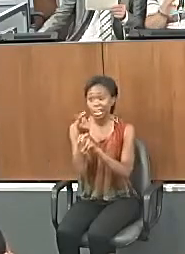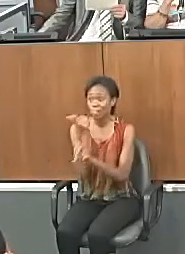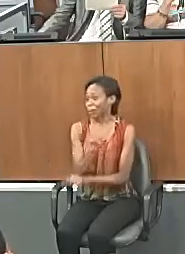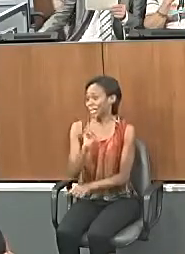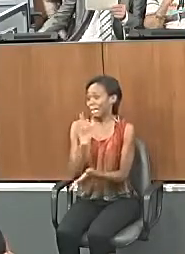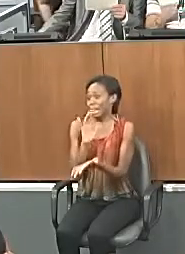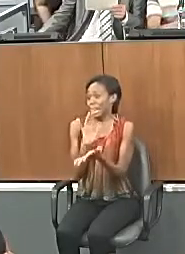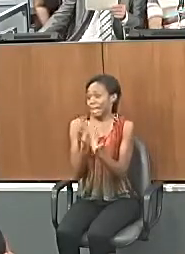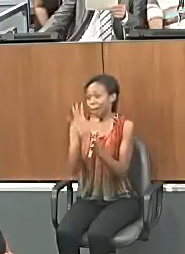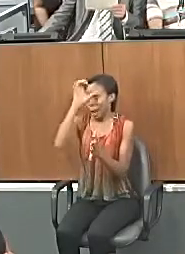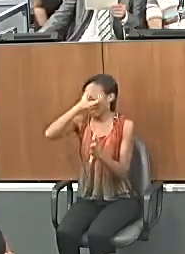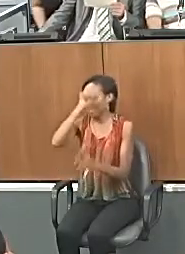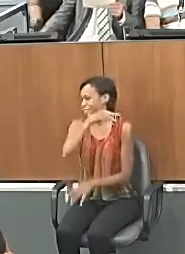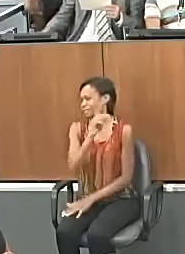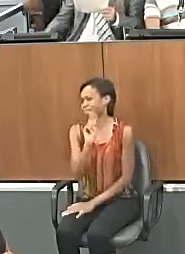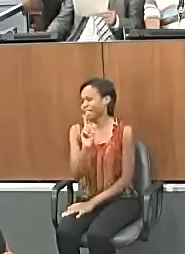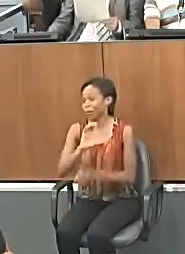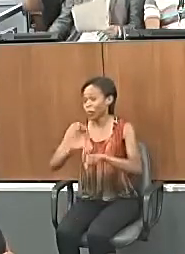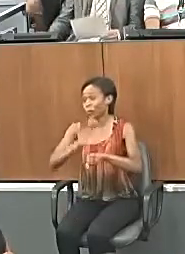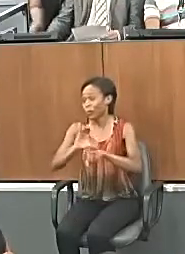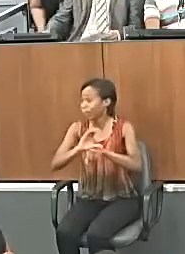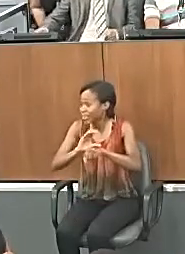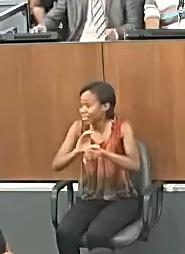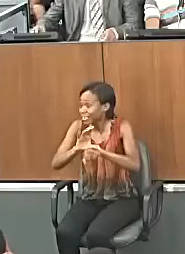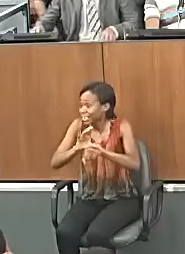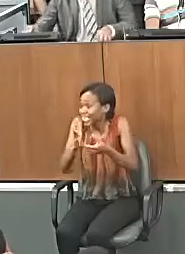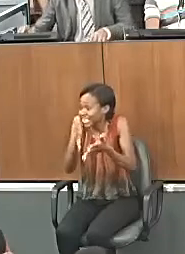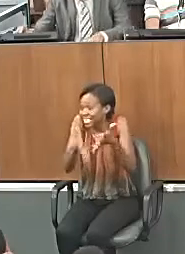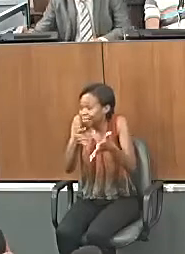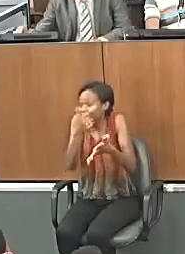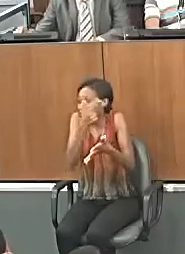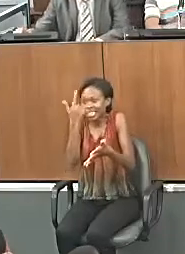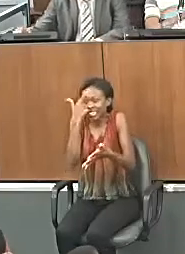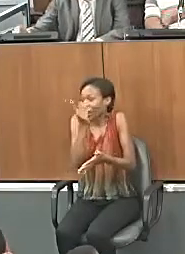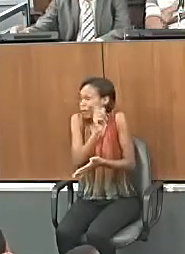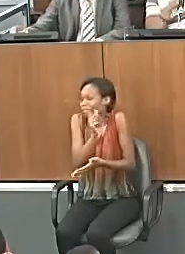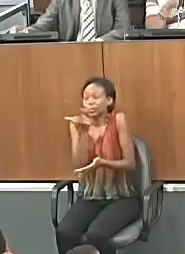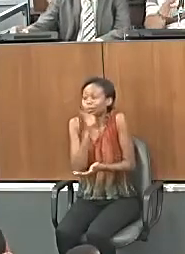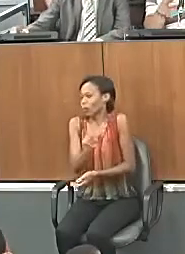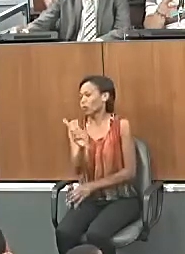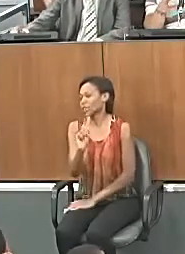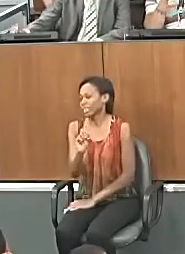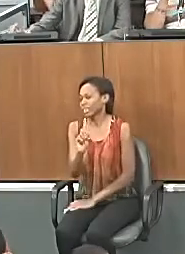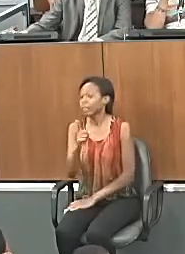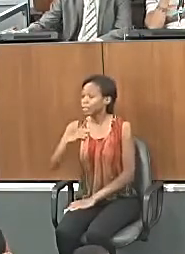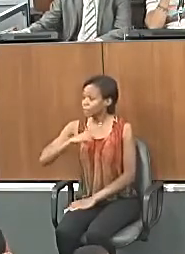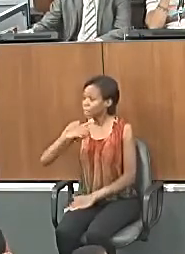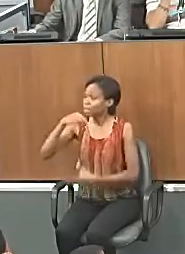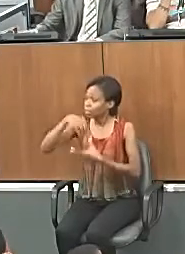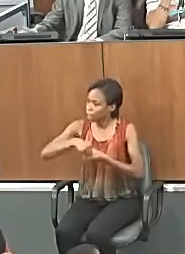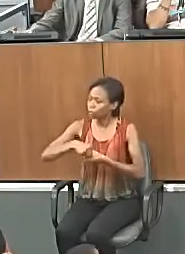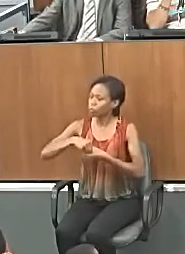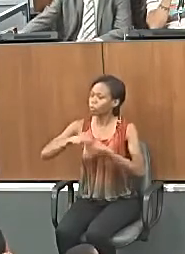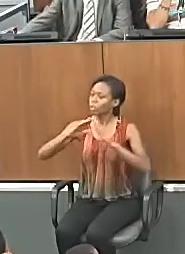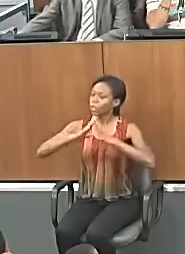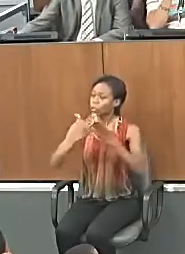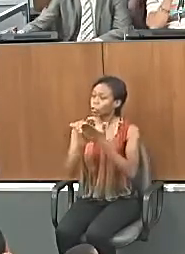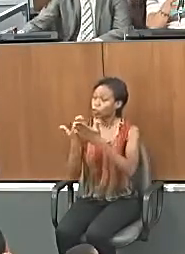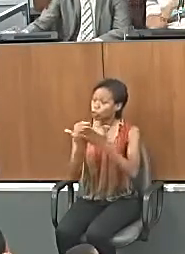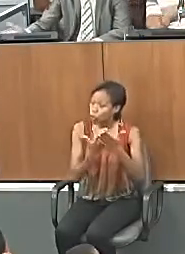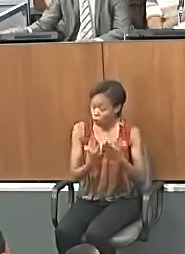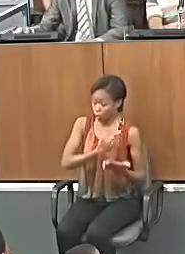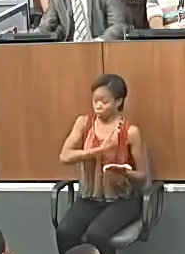doutor luís que a disciplina é obrigado a incluir no currículo da rede pública estadual de ensino como